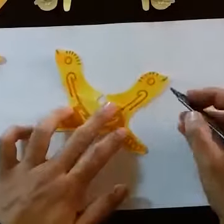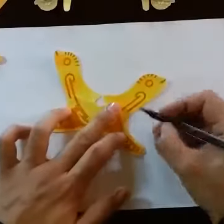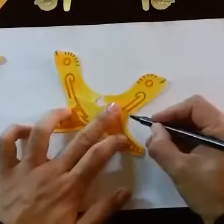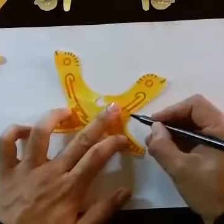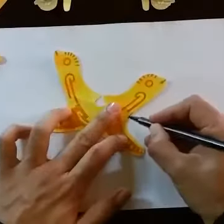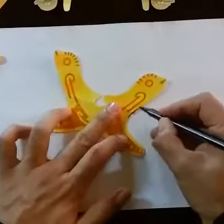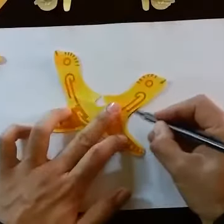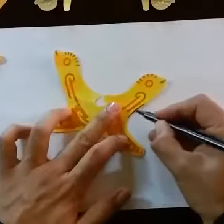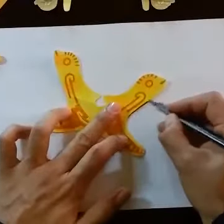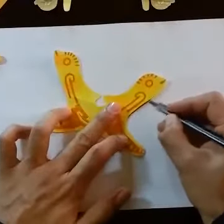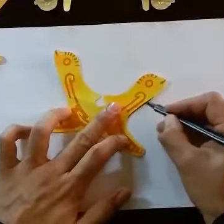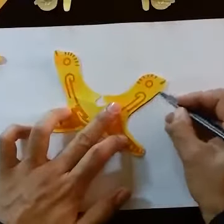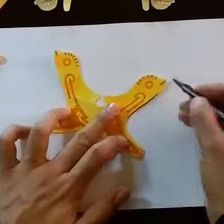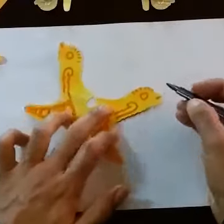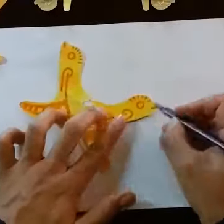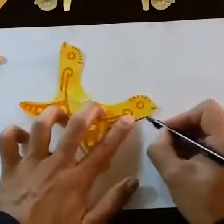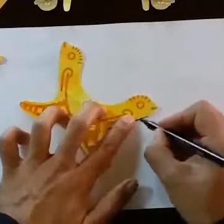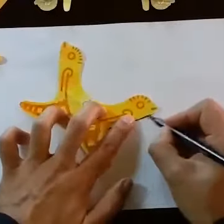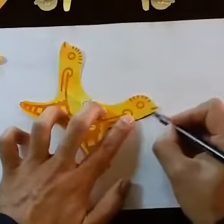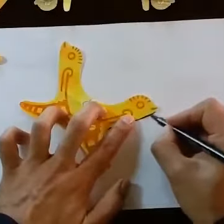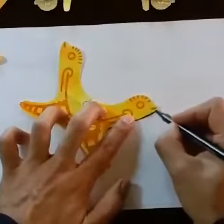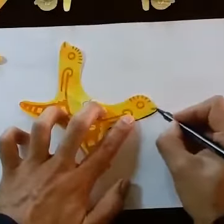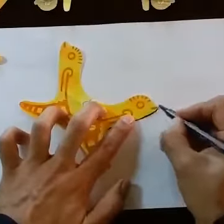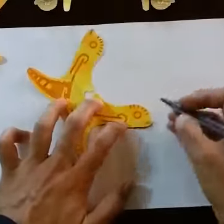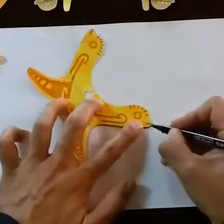Por último repintemos con marcador.